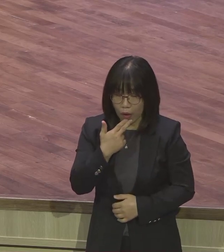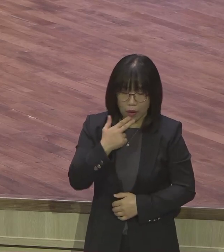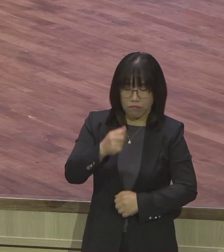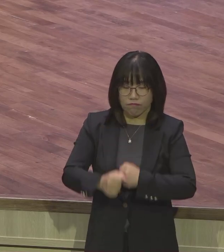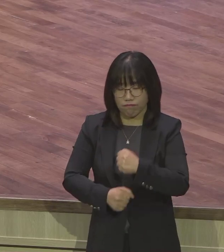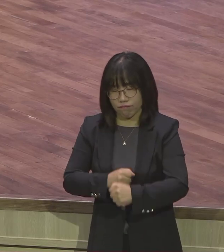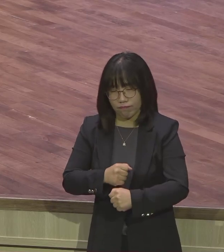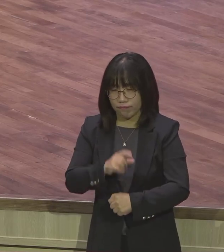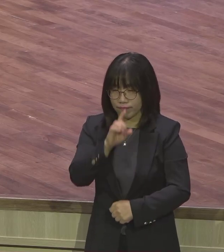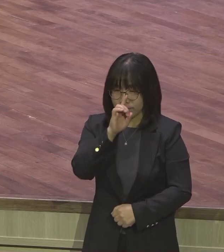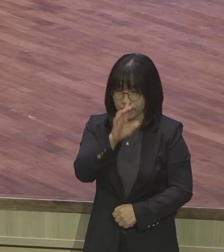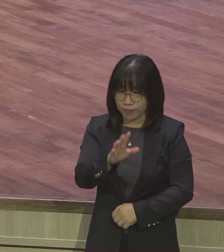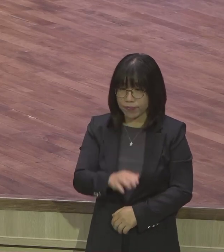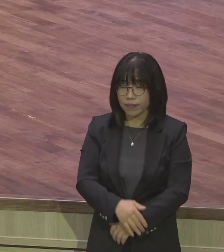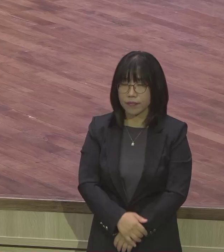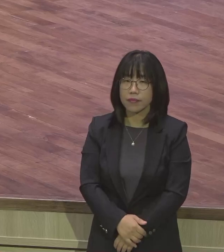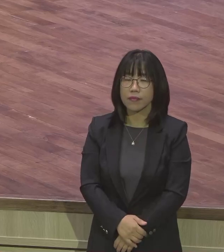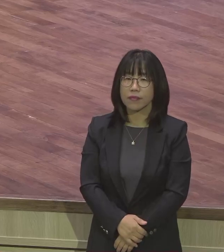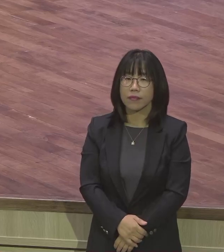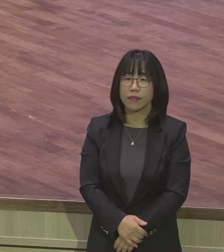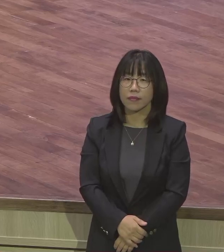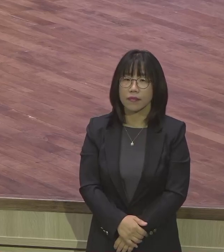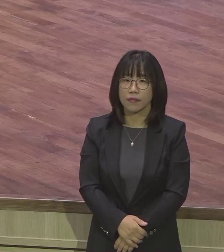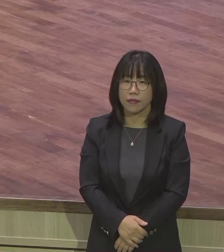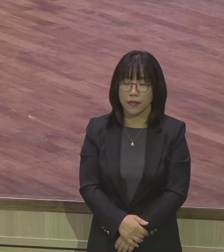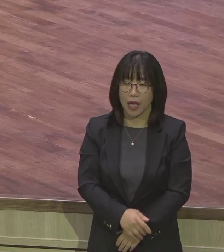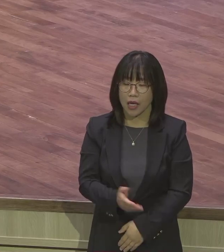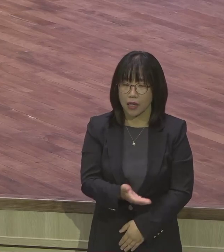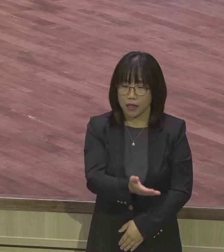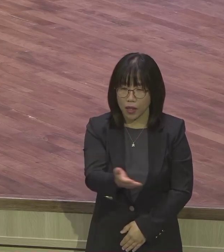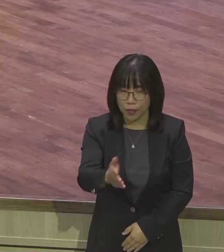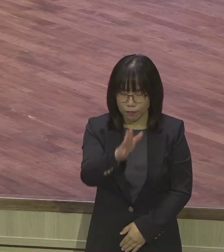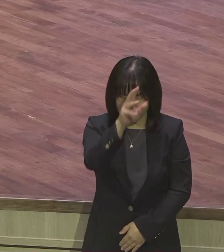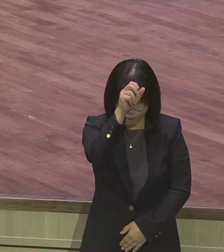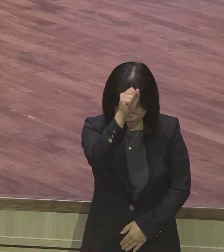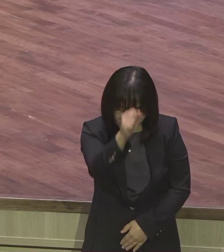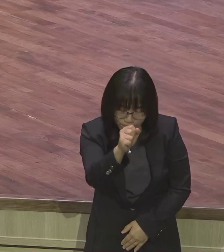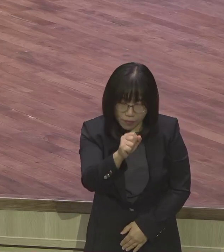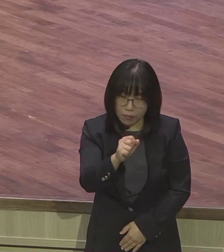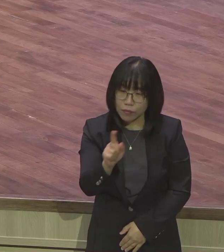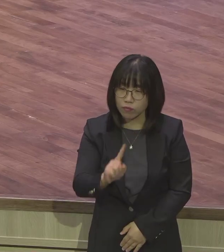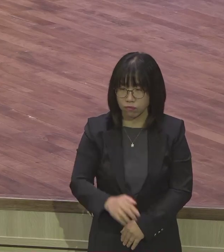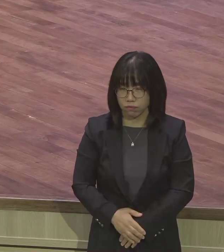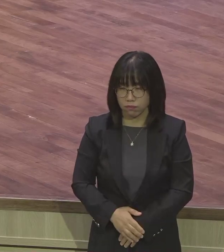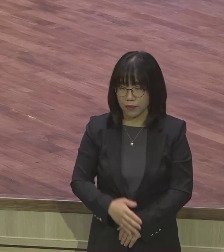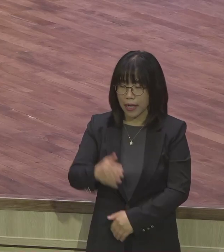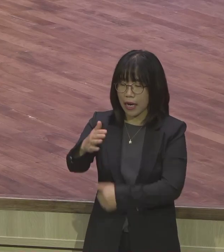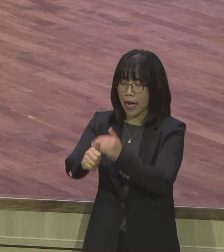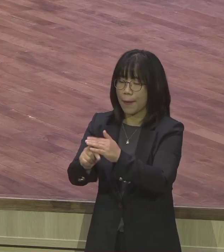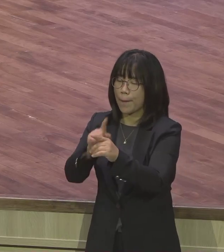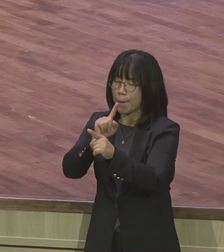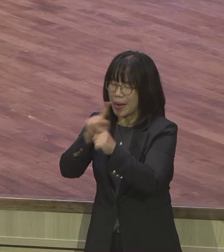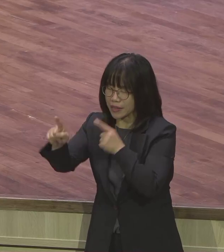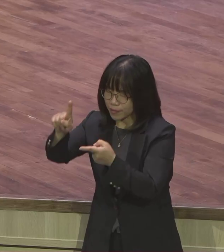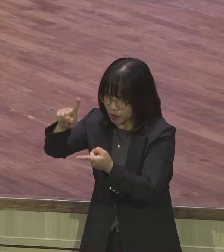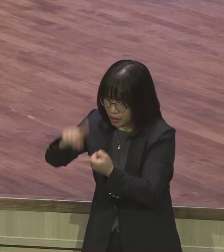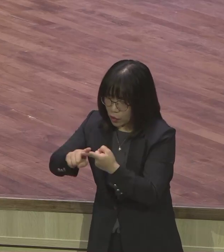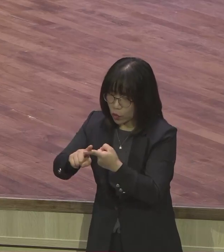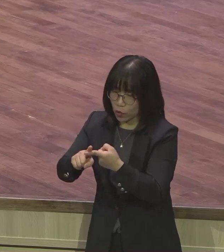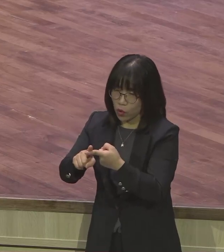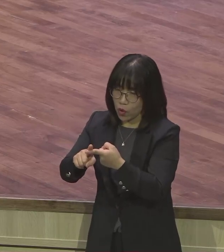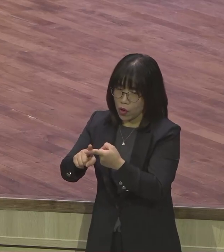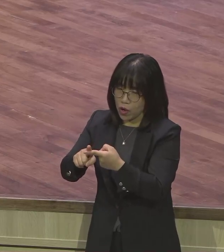들어있는 말씀도 없으면서 뭘 하겠다는 얘기. 뭘 주장합니까? 말씀에 근거해서 주장을 하든지 말든지